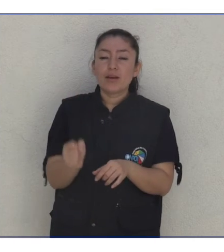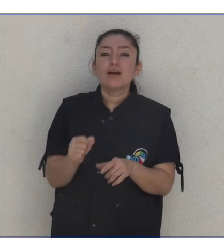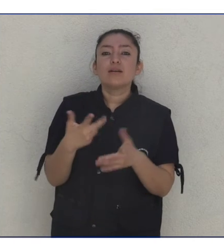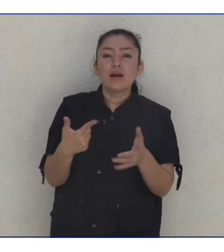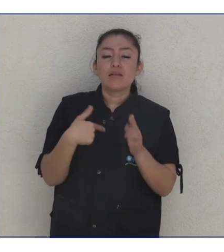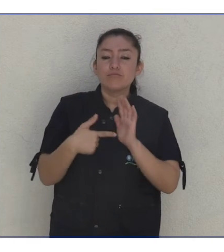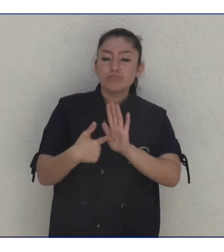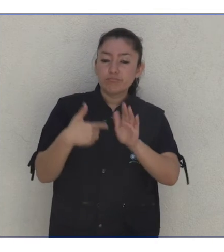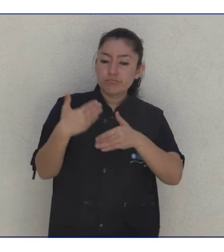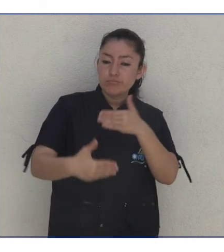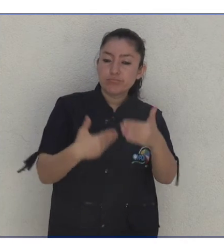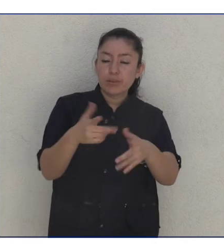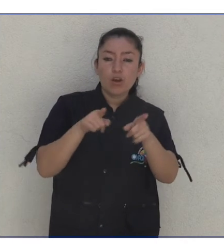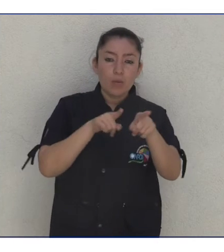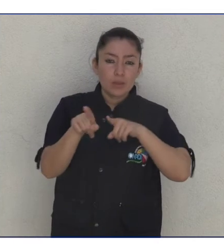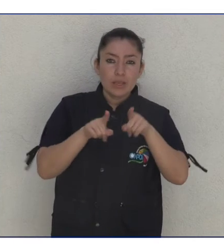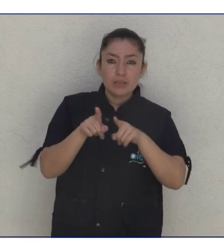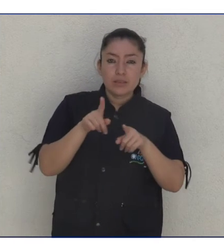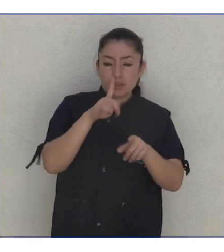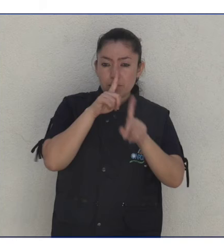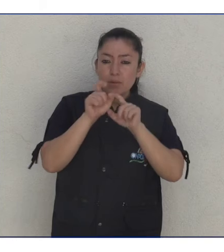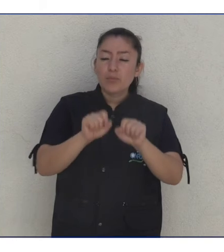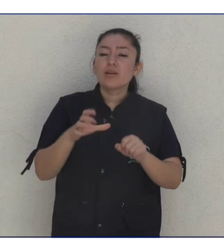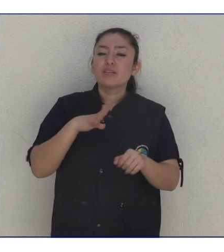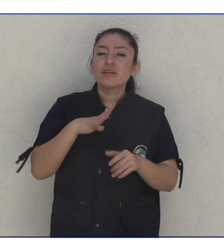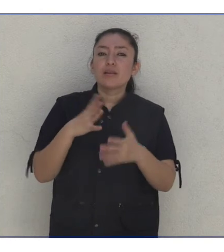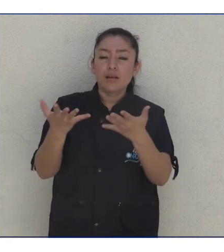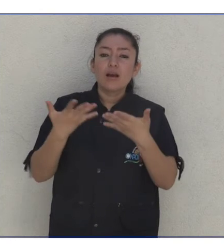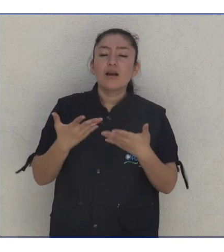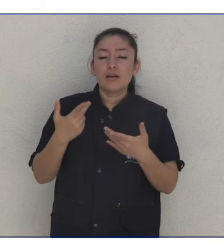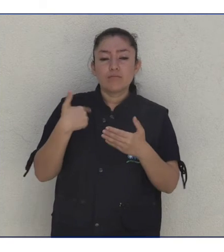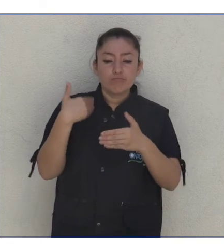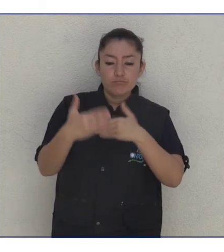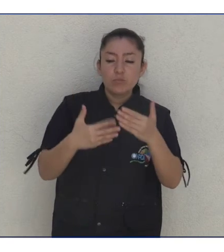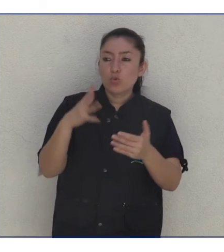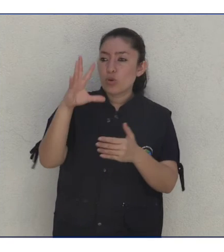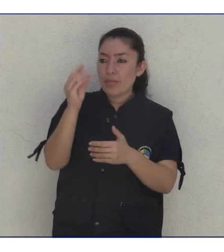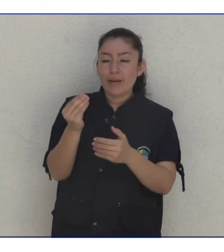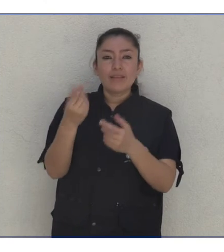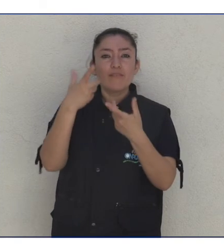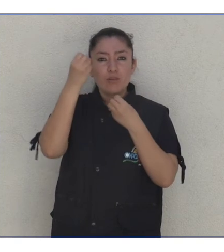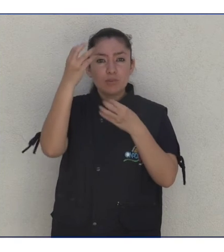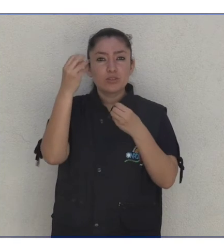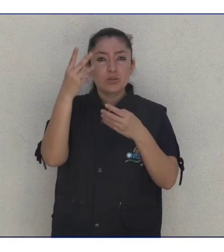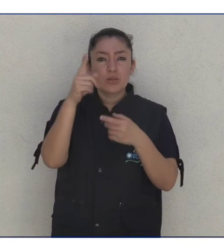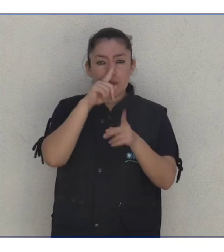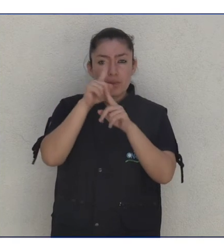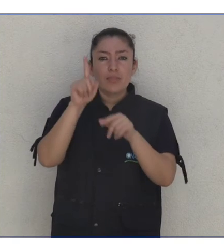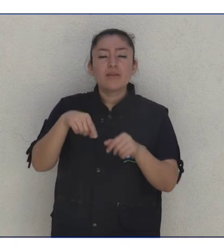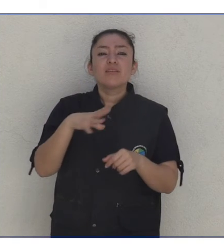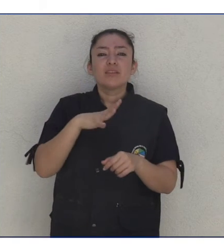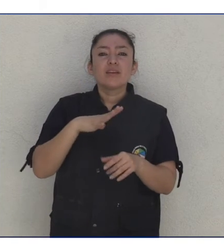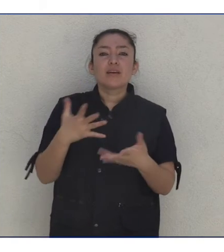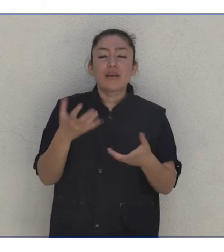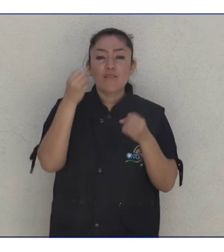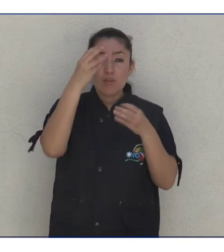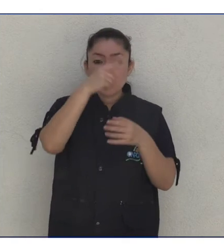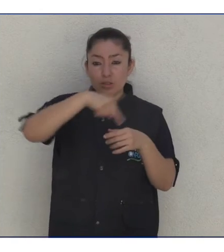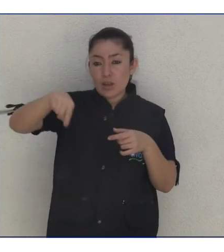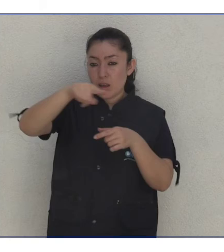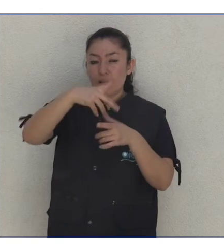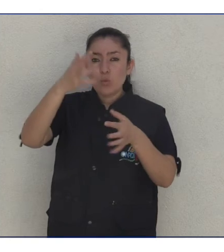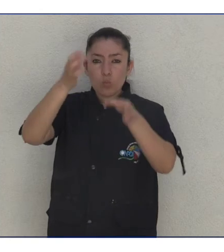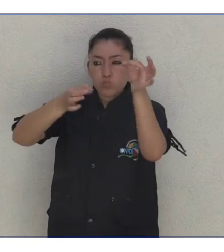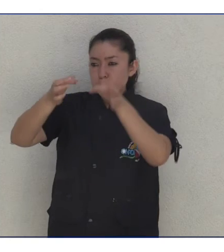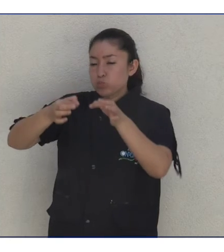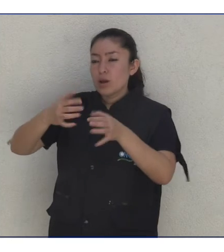sus respectivas competencias, conformarán e implementarán las unidades de información y actualizarán sus obligaciones de oficio dentro de